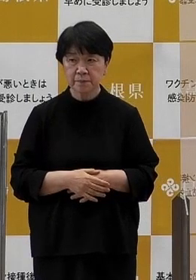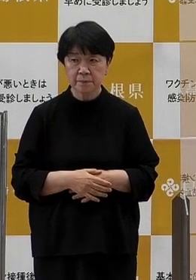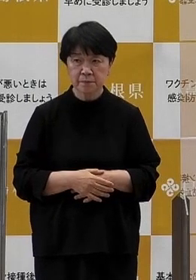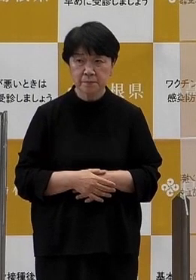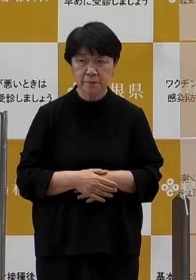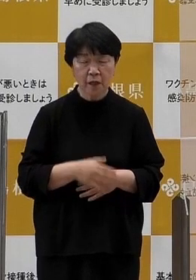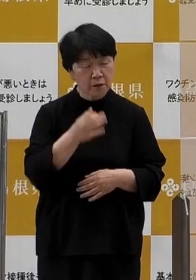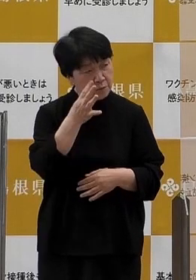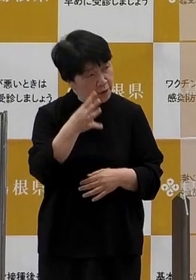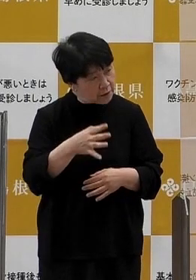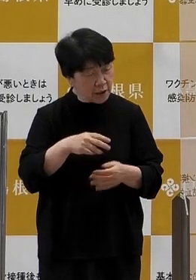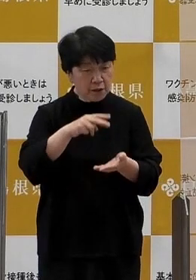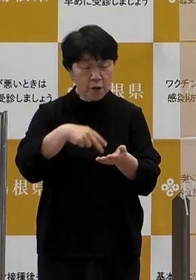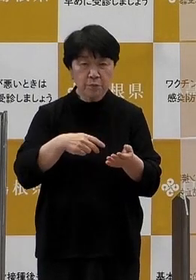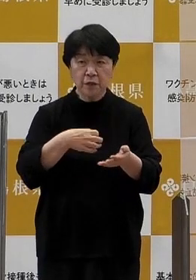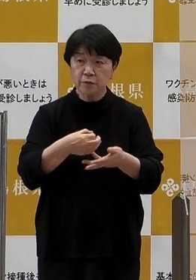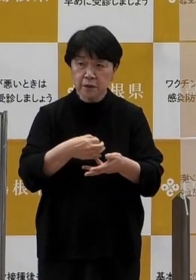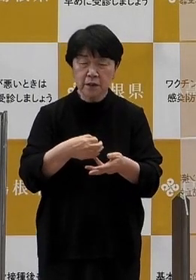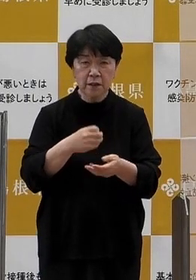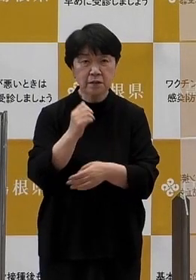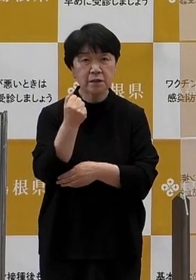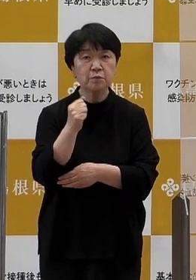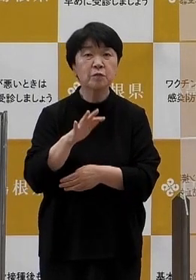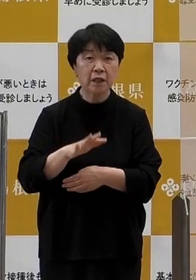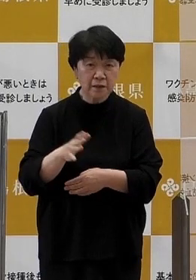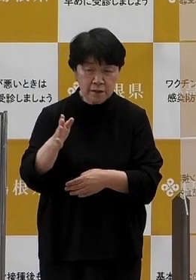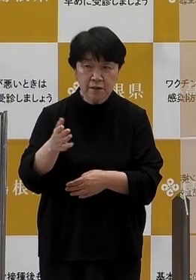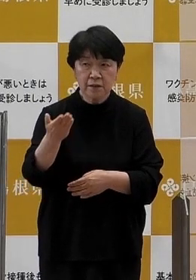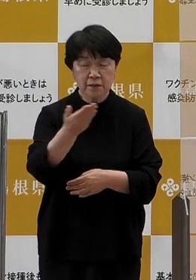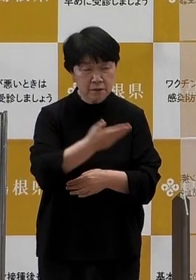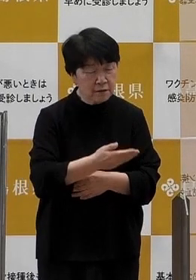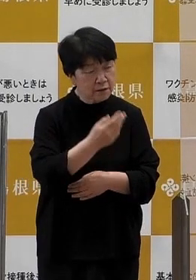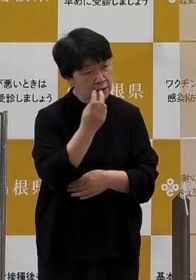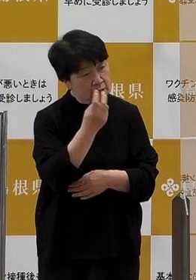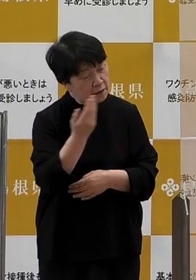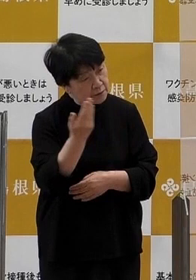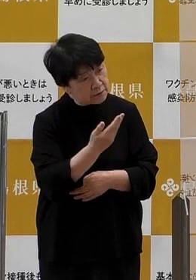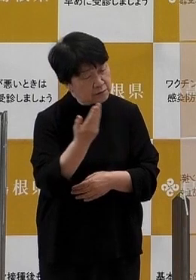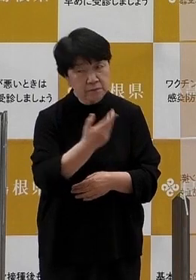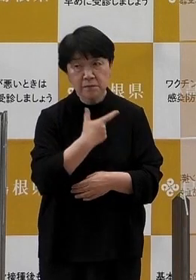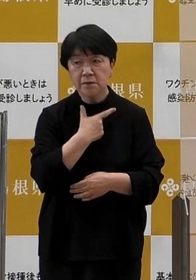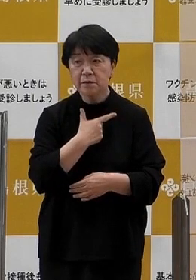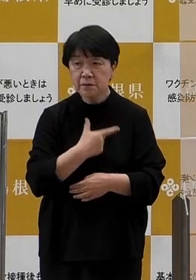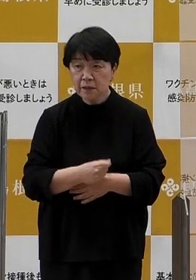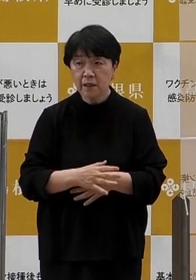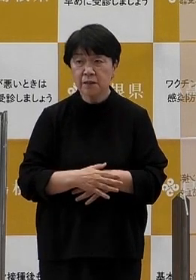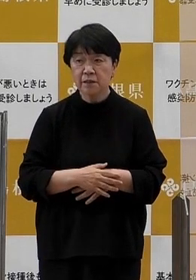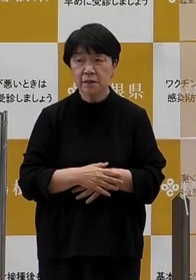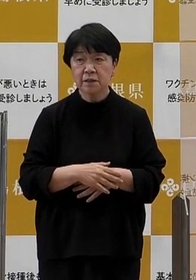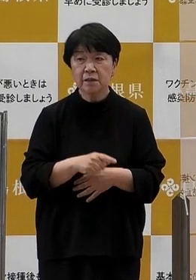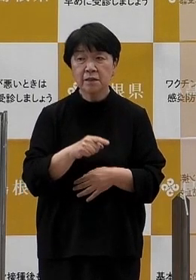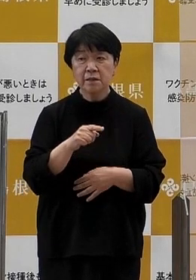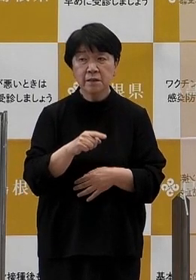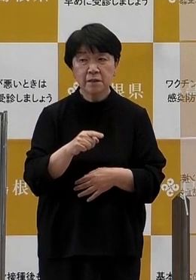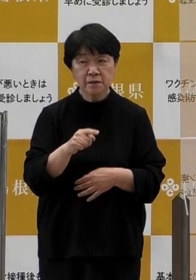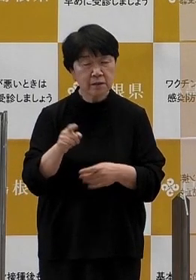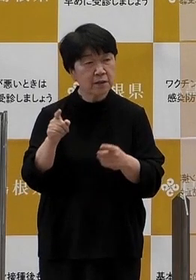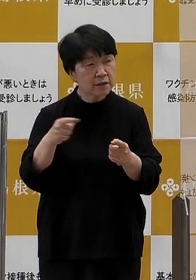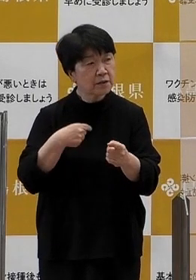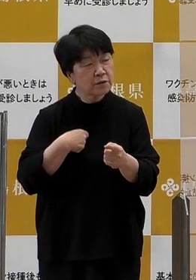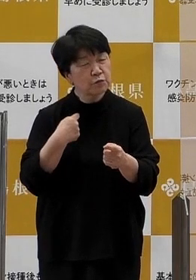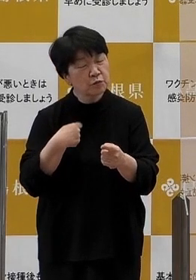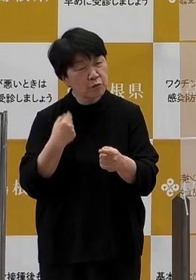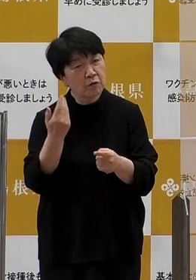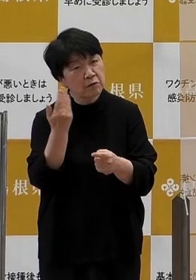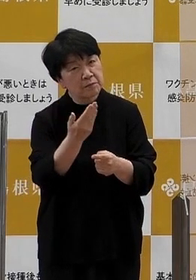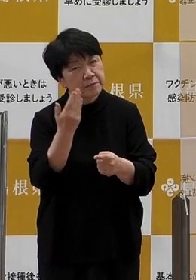すみません、読売新聞林です、よろしくお願いします。確認なんですけれども、まだこあの当然、まあ、こちらでも取材するという丁寧なんですけ